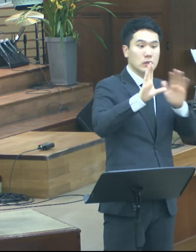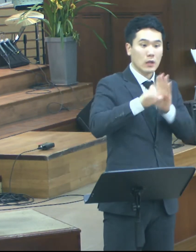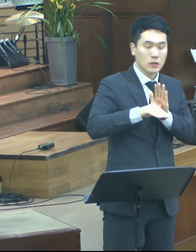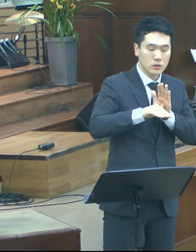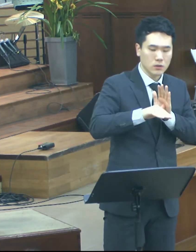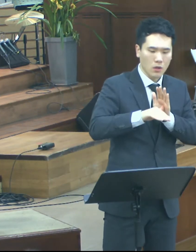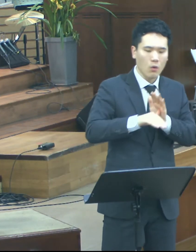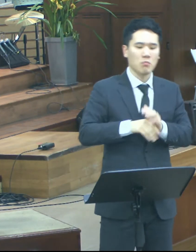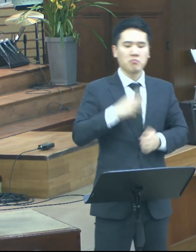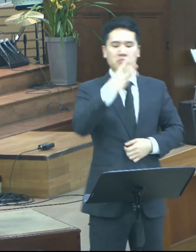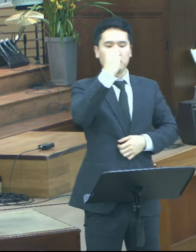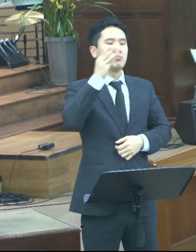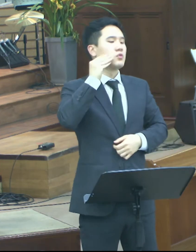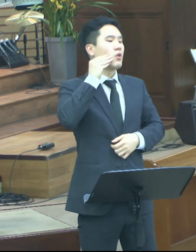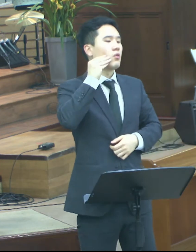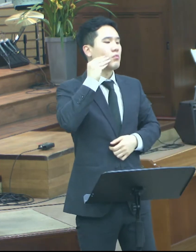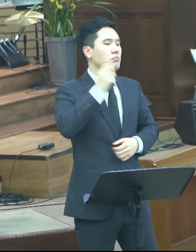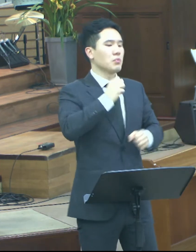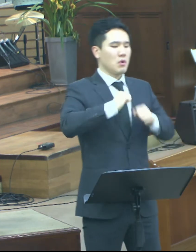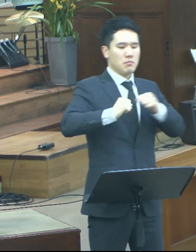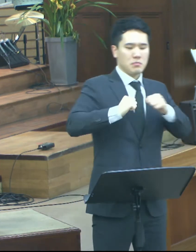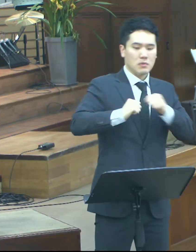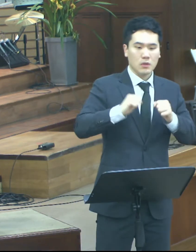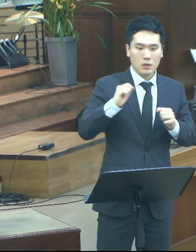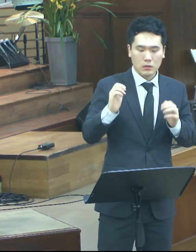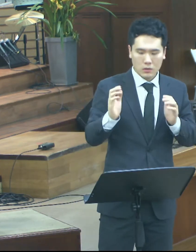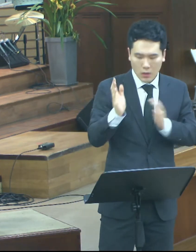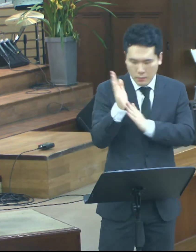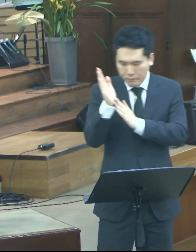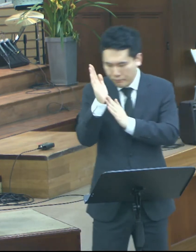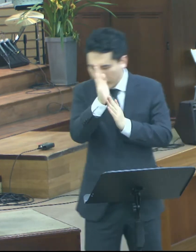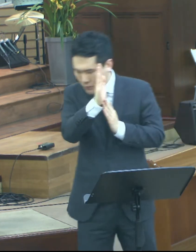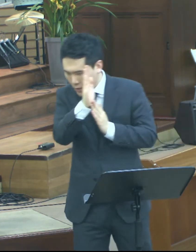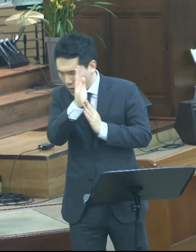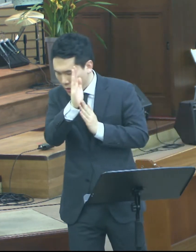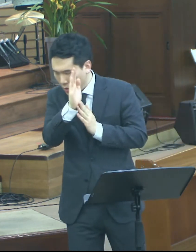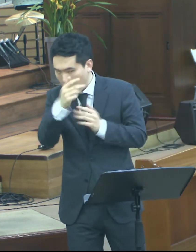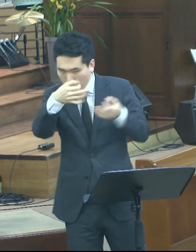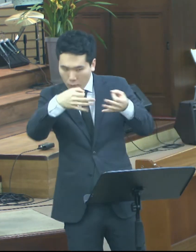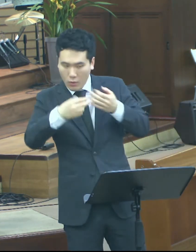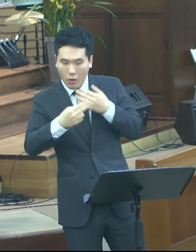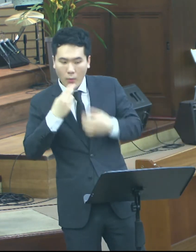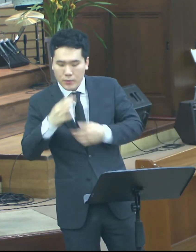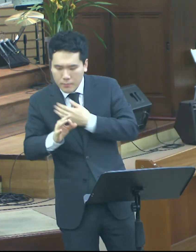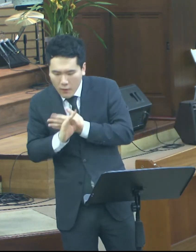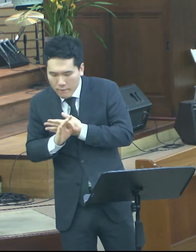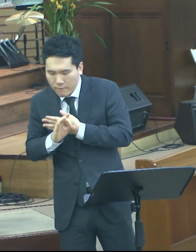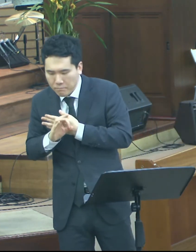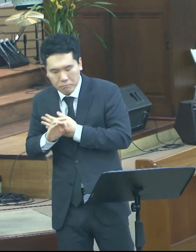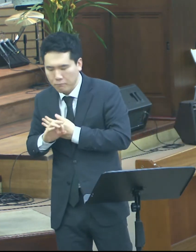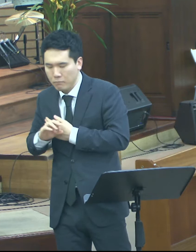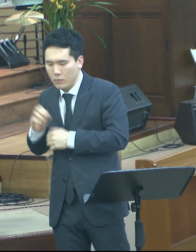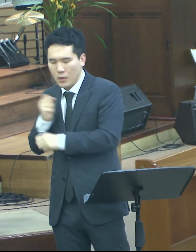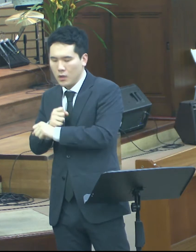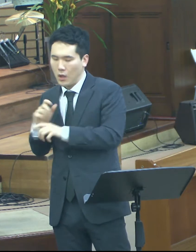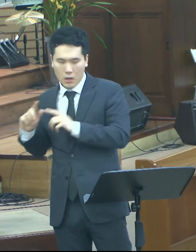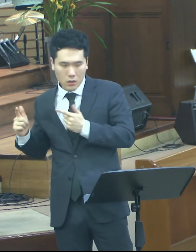대로 살고, 이게 이중성이거든요. 이런 외식에 빠져들 수가 있다. 제자들이 나중에 종교인이 되다 보면